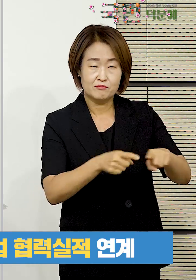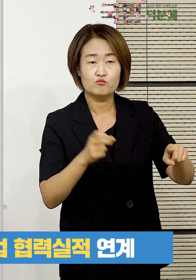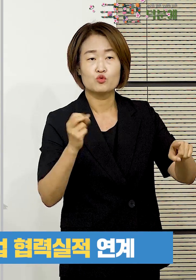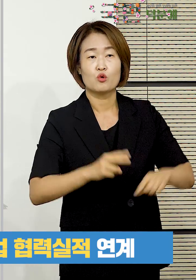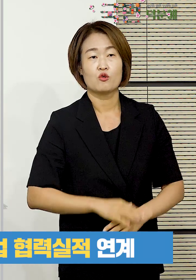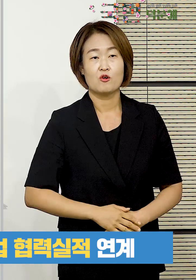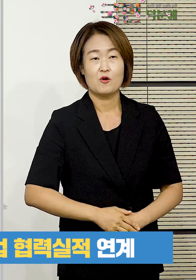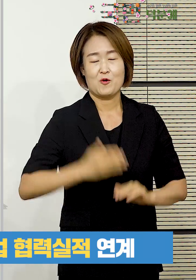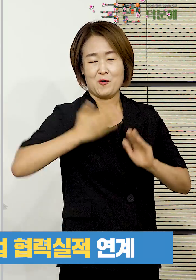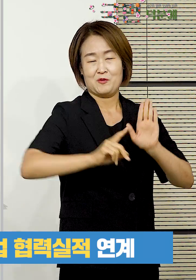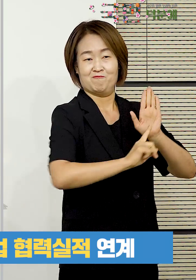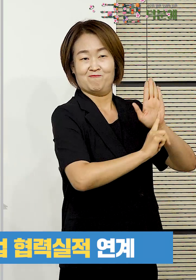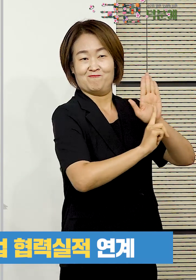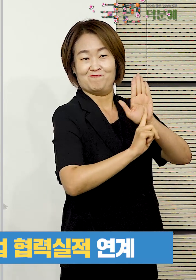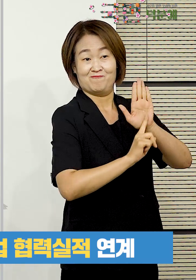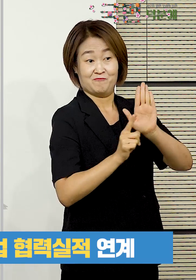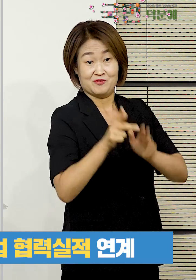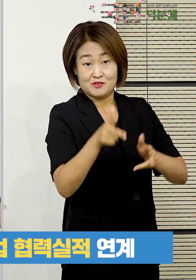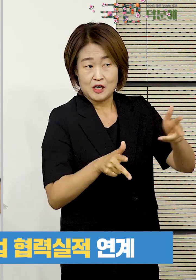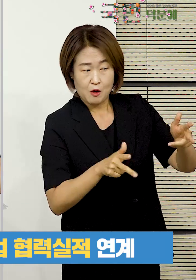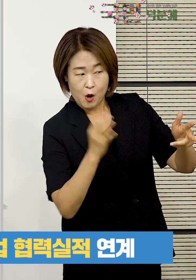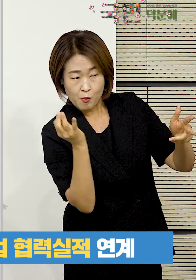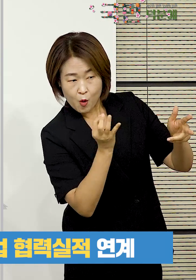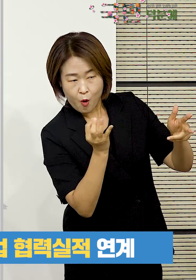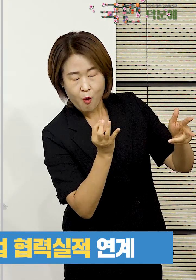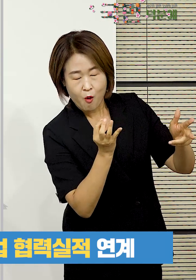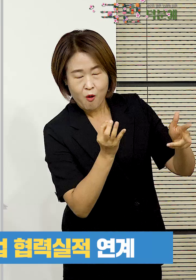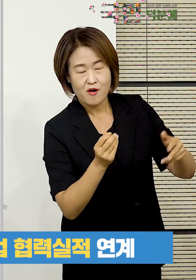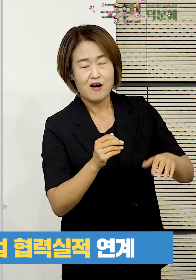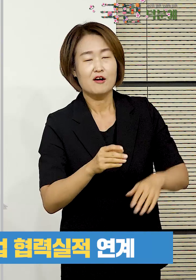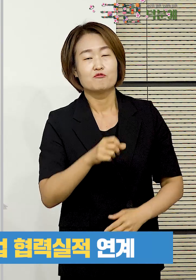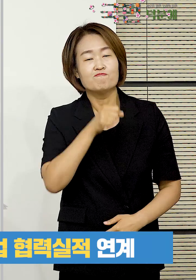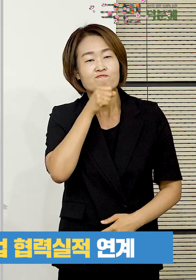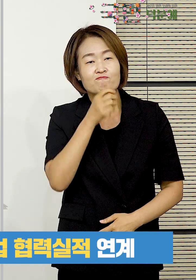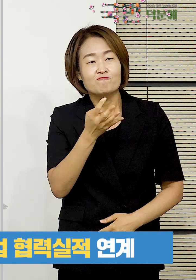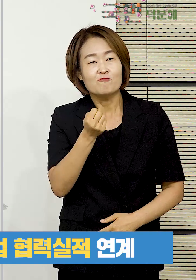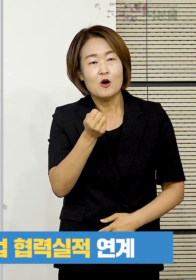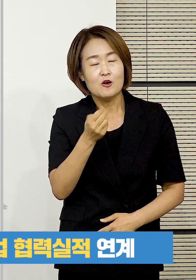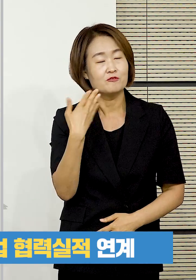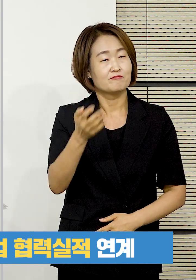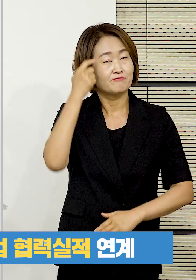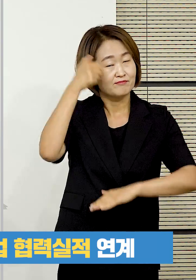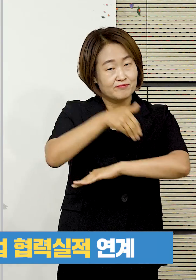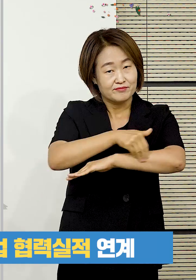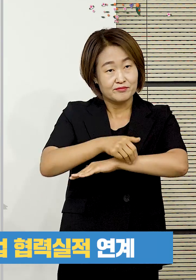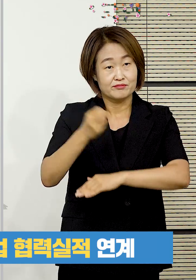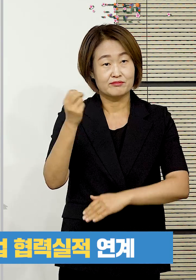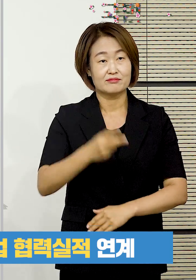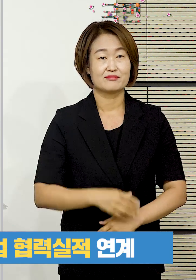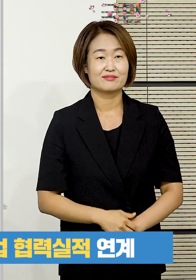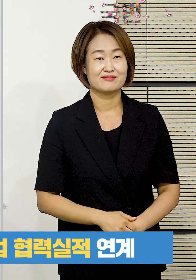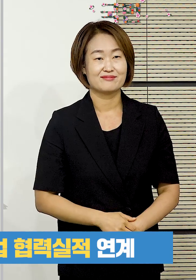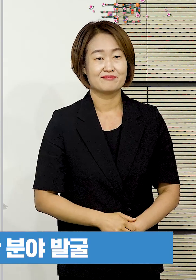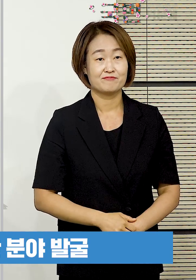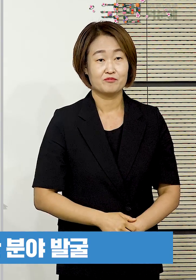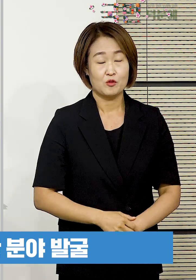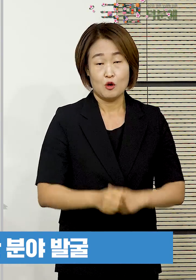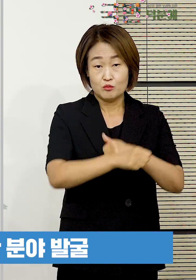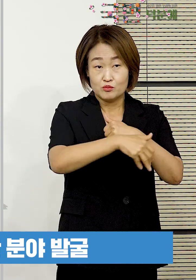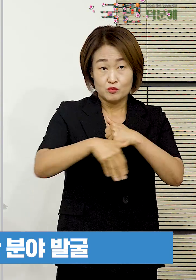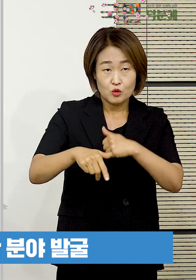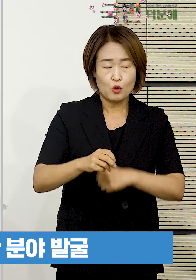지역사업 평가와 주요 공모사업에 지자체의 협력 실적을 연계하여 가점을 부여하겠으며